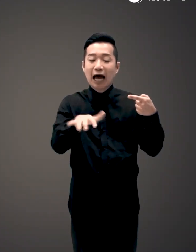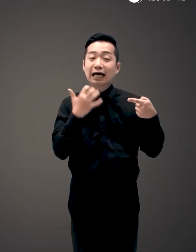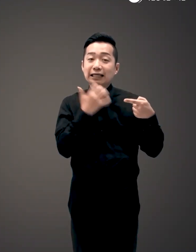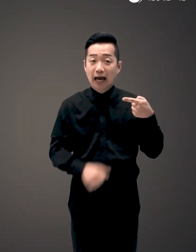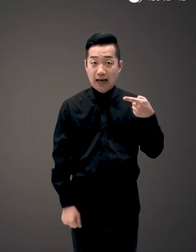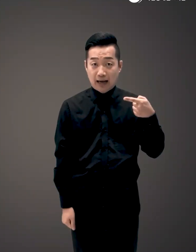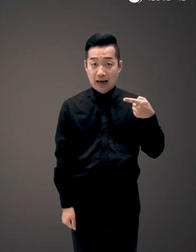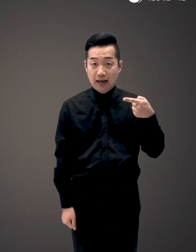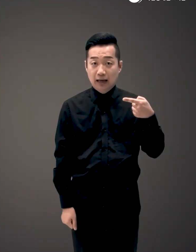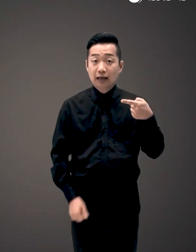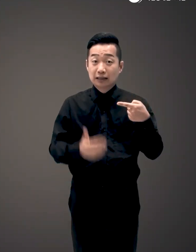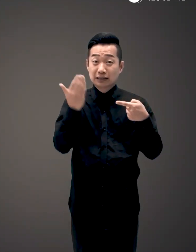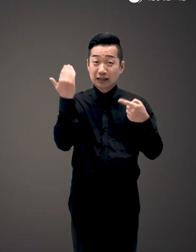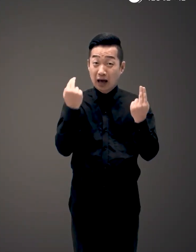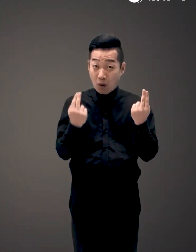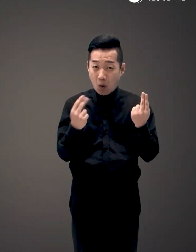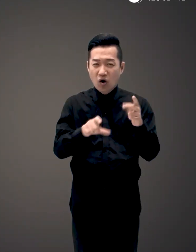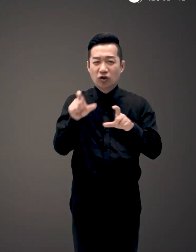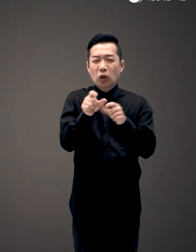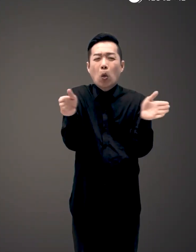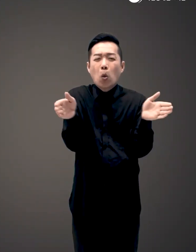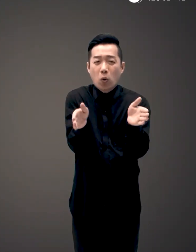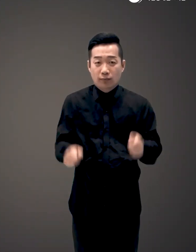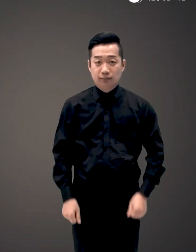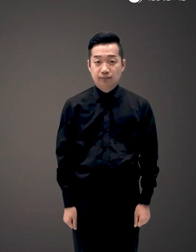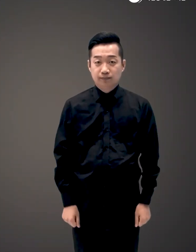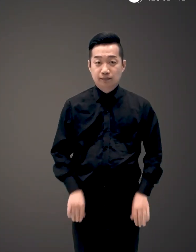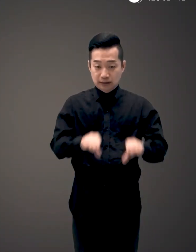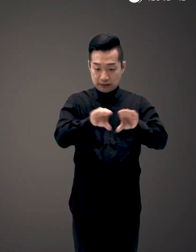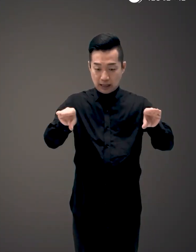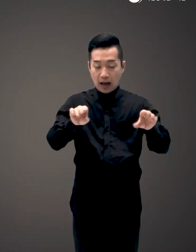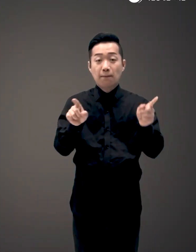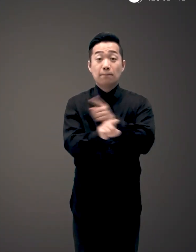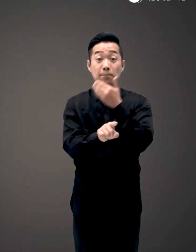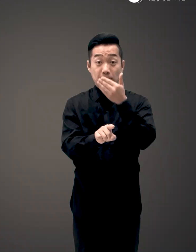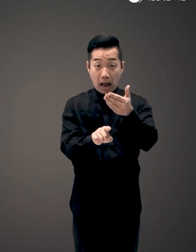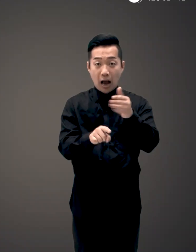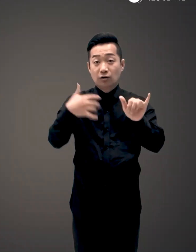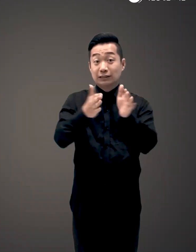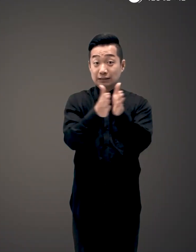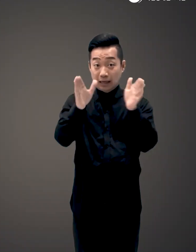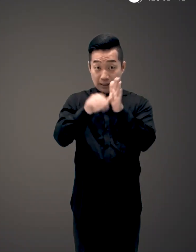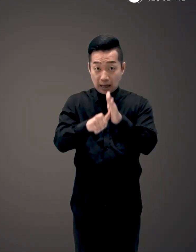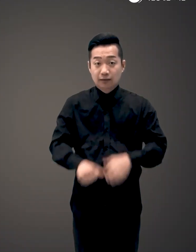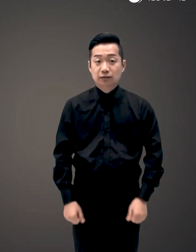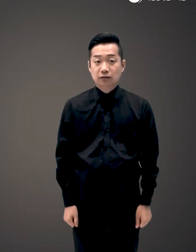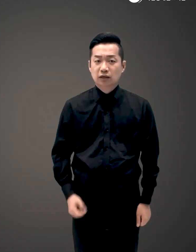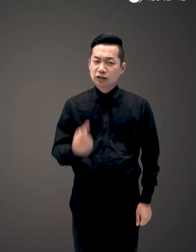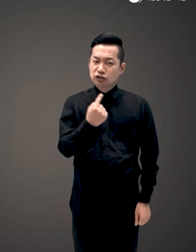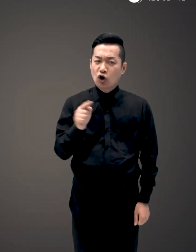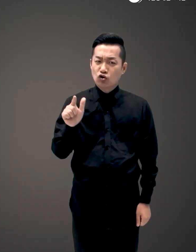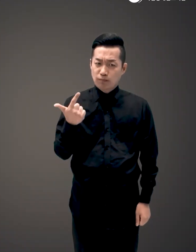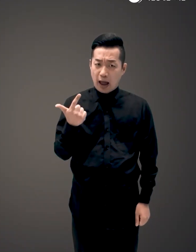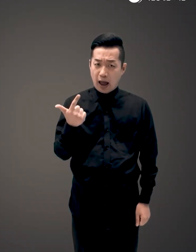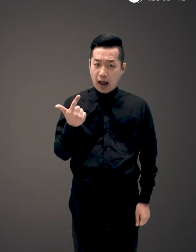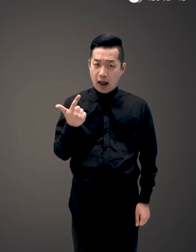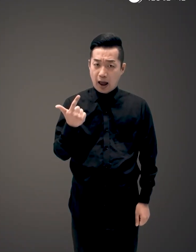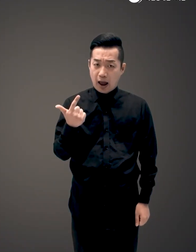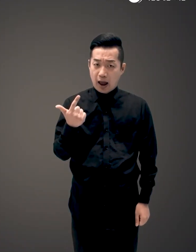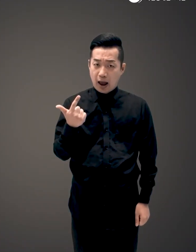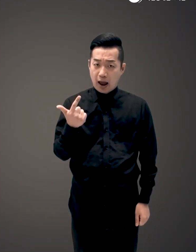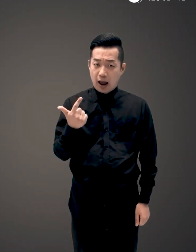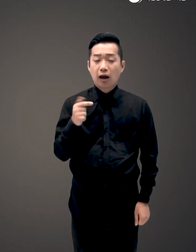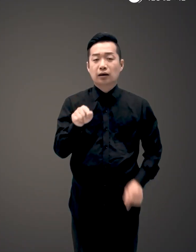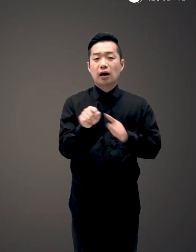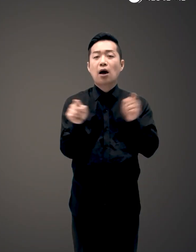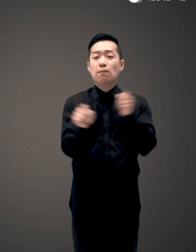하얀색 바탕이에요. 그때보다 훨씬 조그만 책상이었고, 그 상판을 바꿀 수 있어서 그 유튜브 시작할 때 한